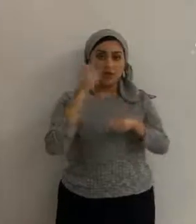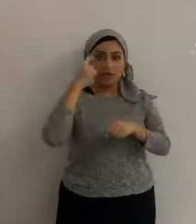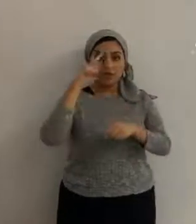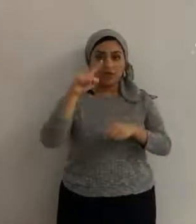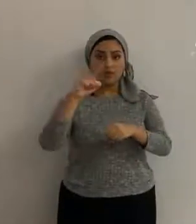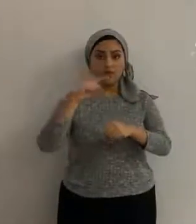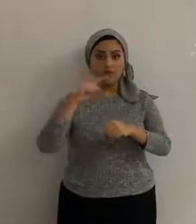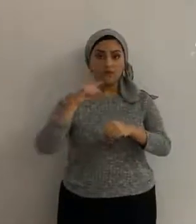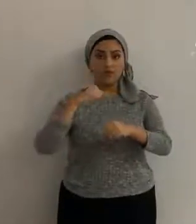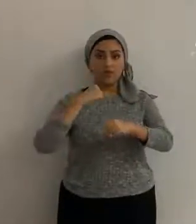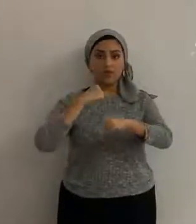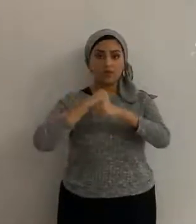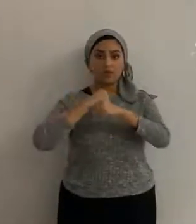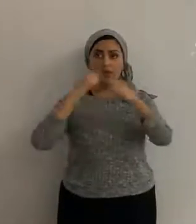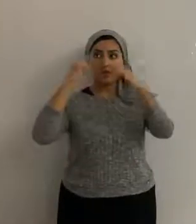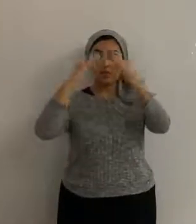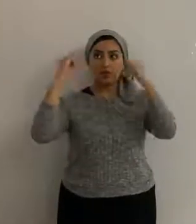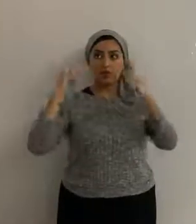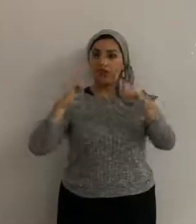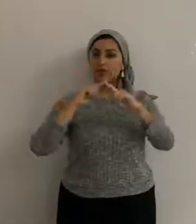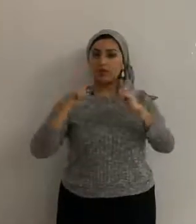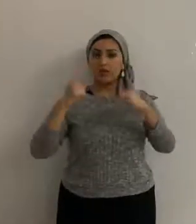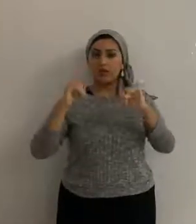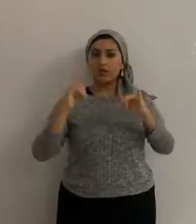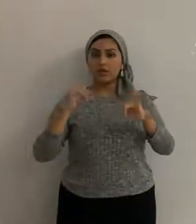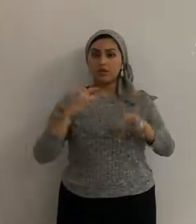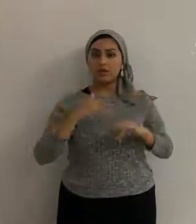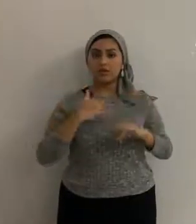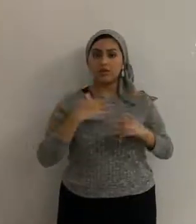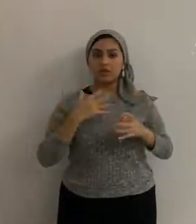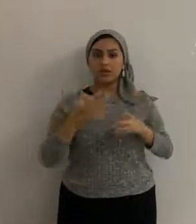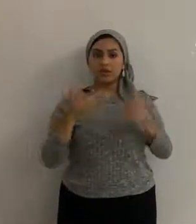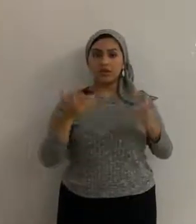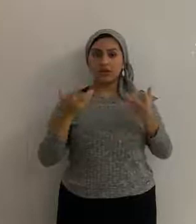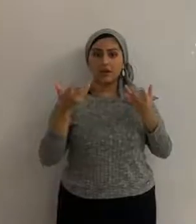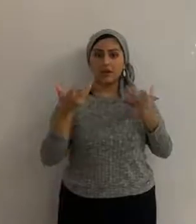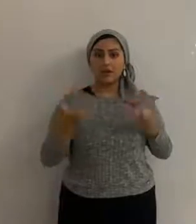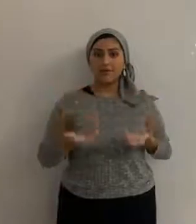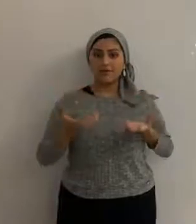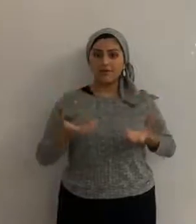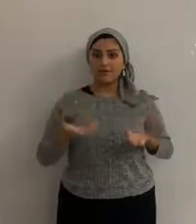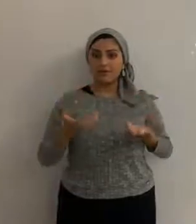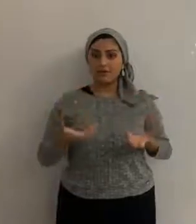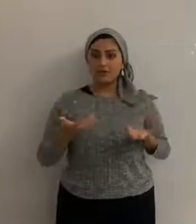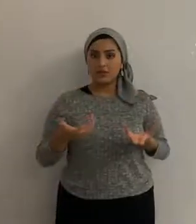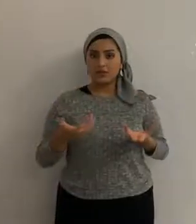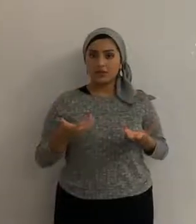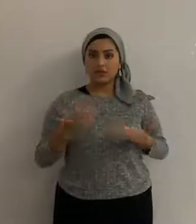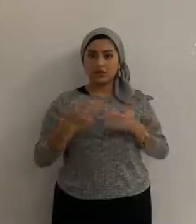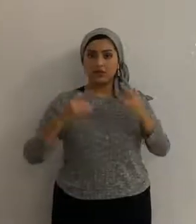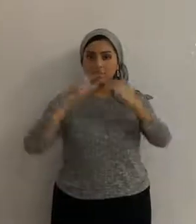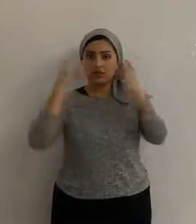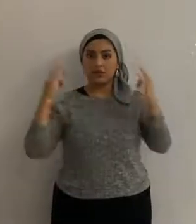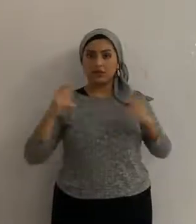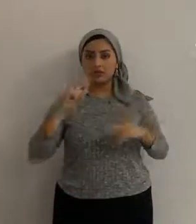carpas. Aún así se me hacen demasiado peso para detener unas carpas que pues no necesitan tanto peso, ¿verdad? Pero en